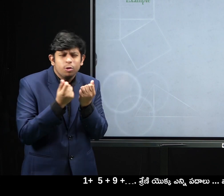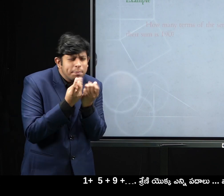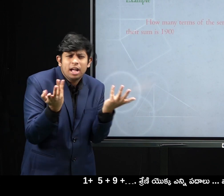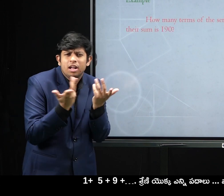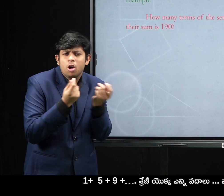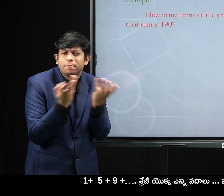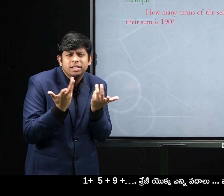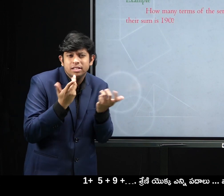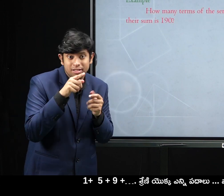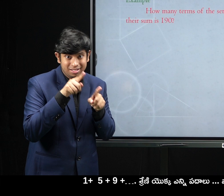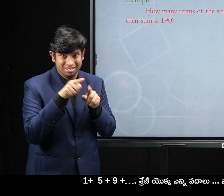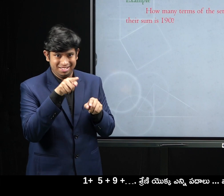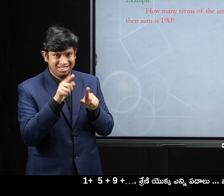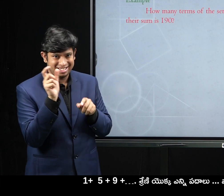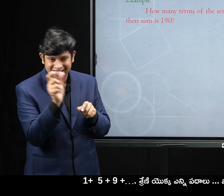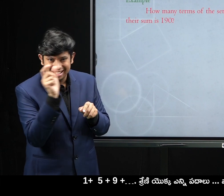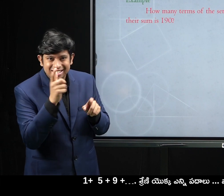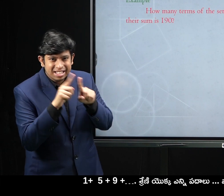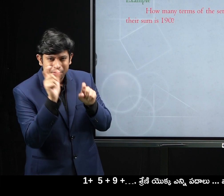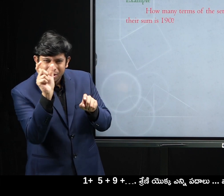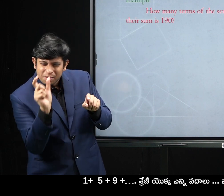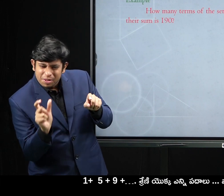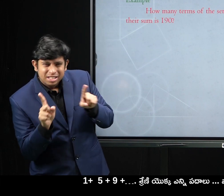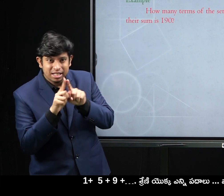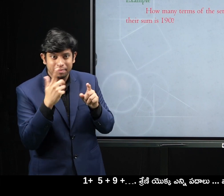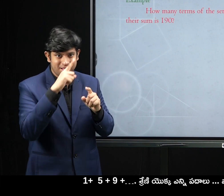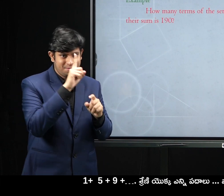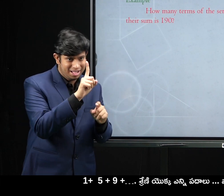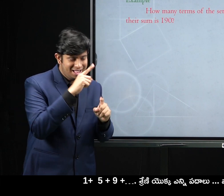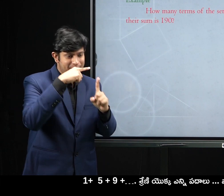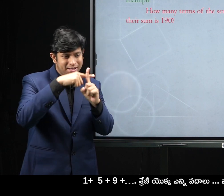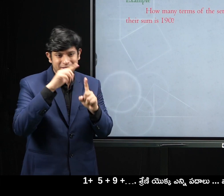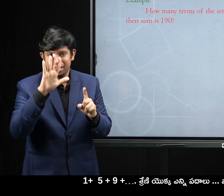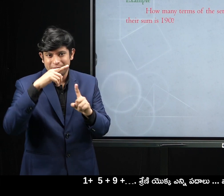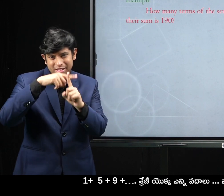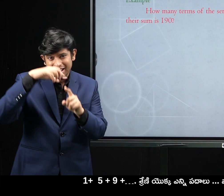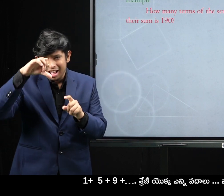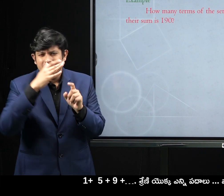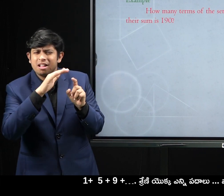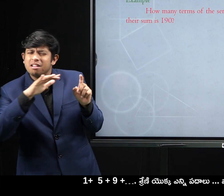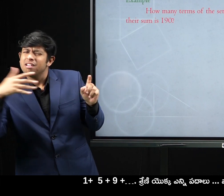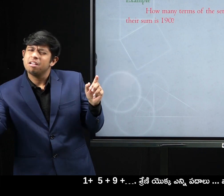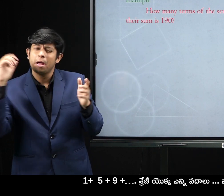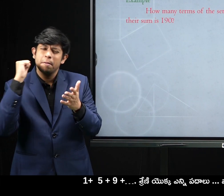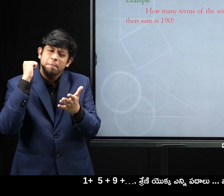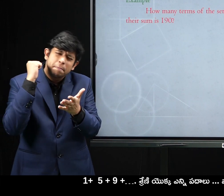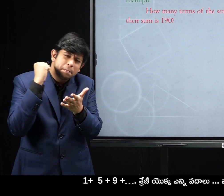1 ప్లస్ 5 ప్లస్ 9 ప్లస్ అండ్ సో ఆన్ శ్రేణి యొక్క ఎన్ని పదాలు వాటి మొత్తం